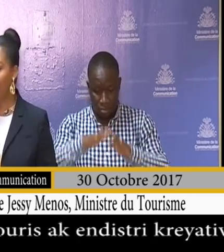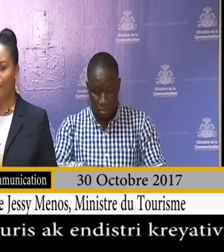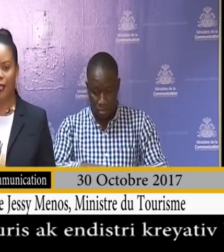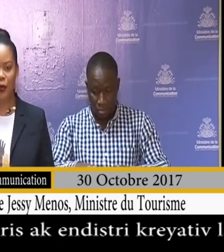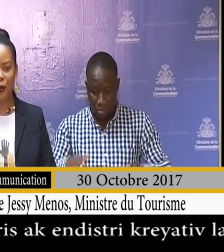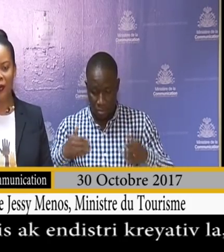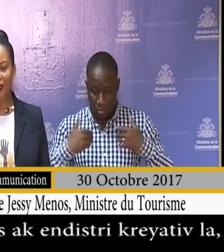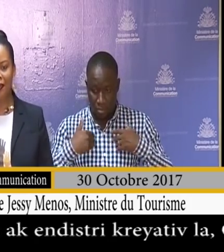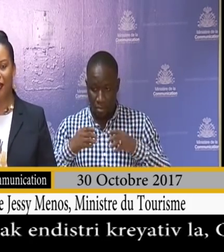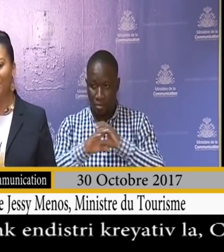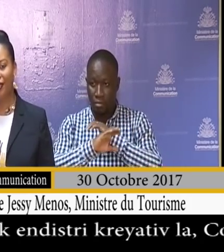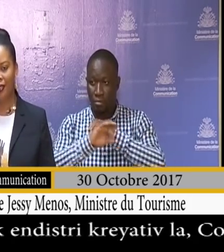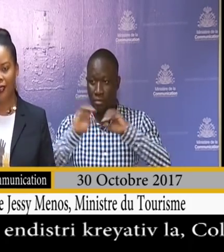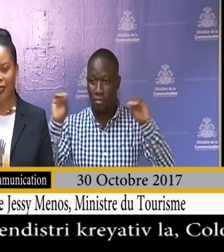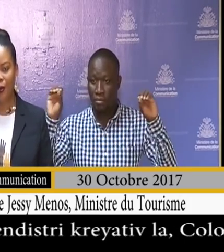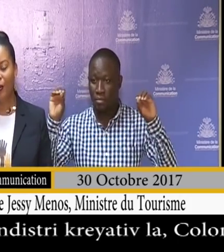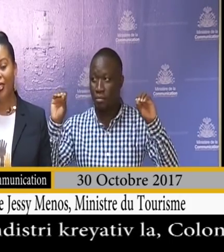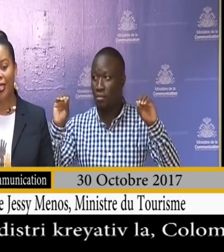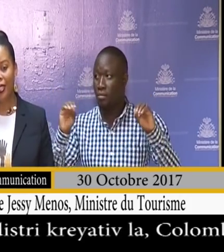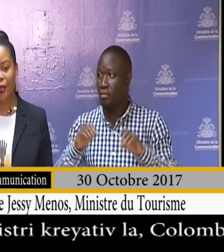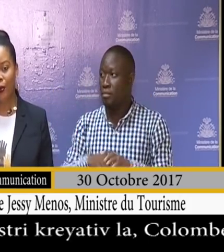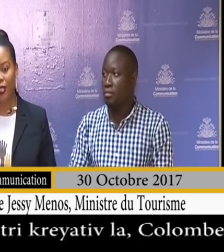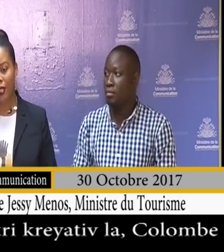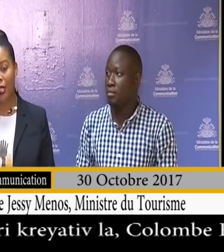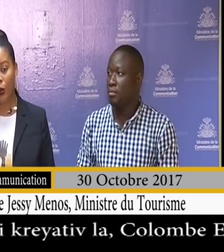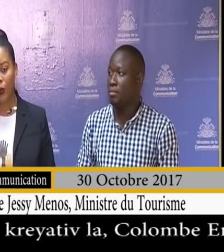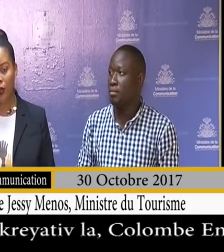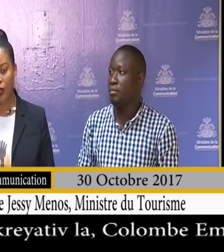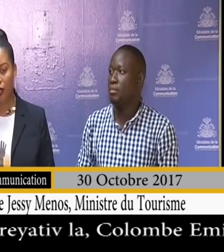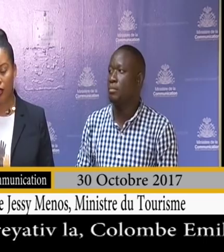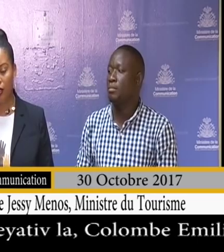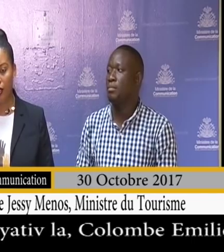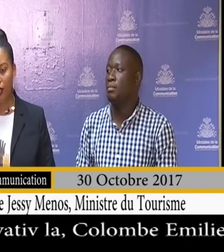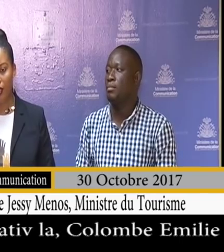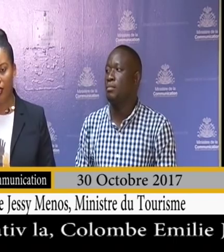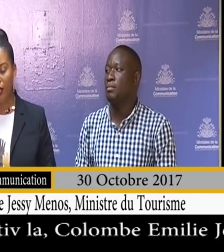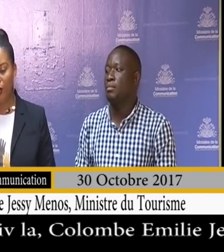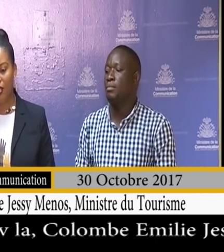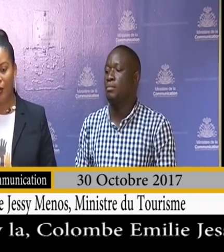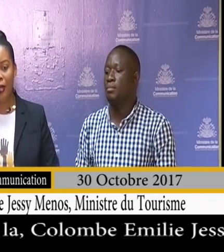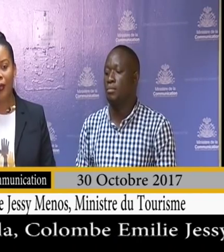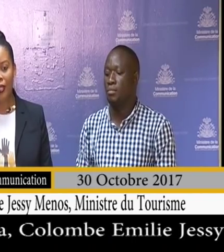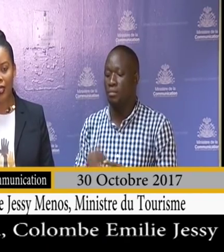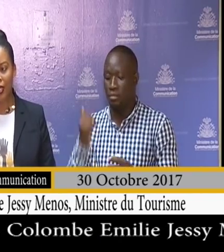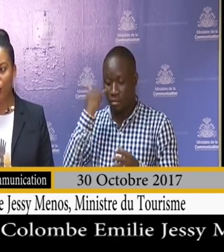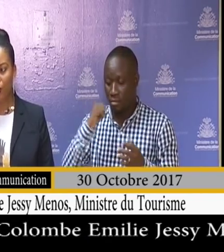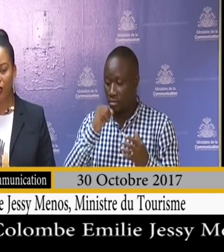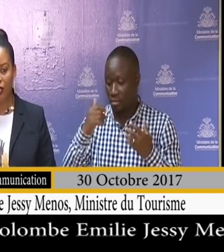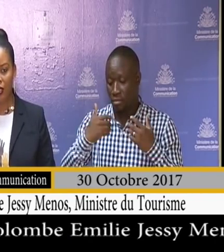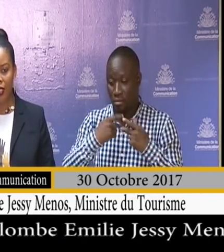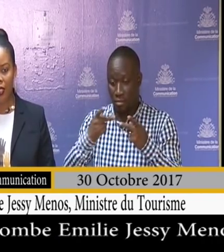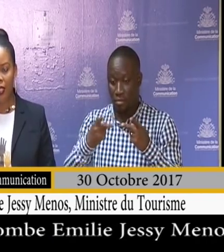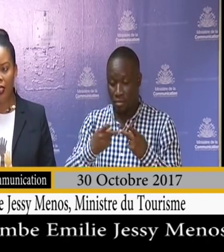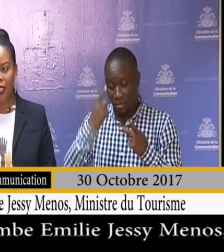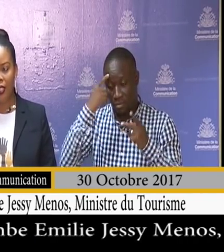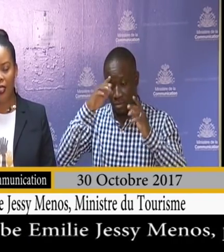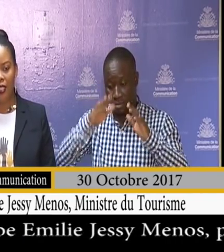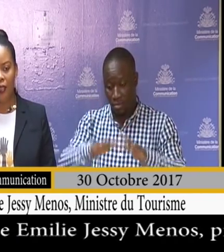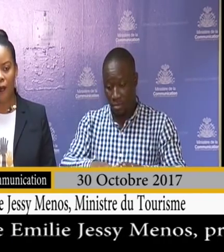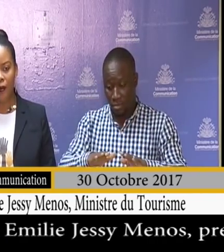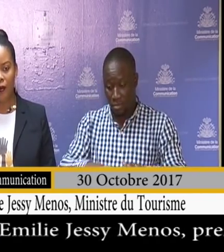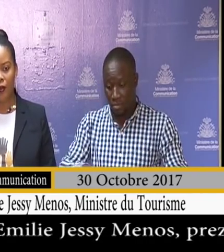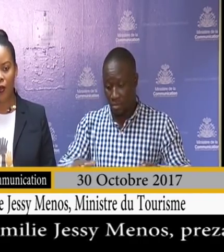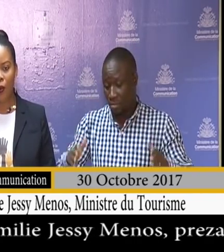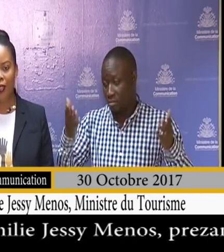Par contre, combien de monde qui veut répondre? Pour me déjà une réponse dans zéro. Donc si par un parc d'attraction